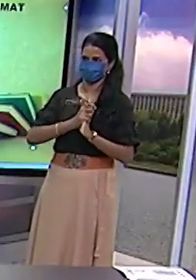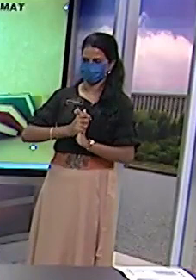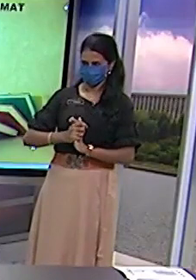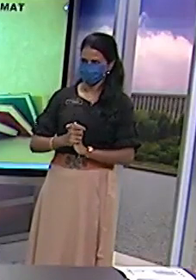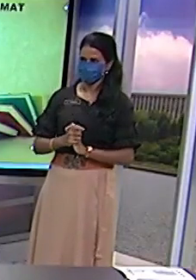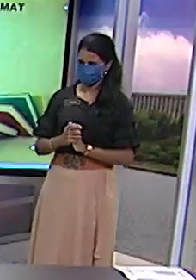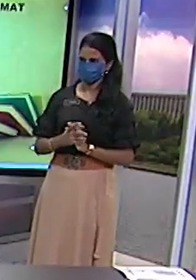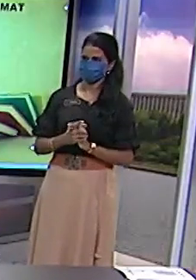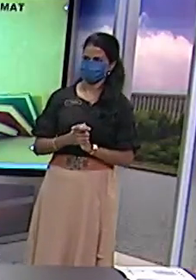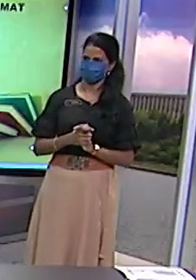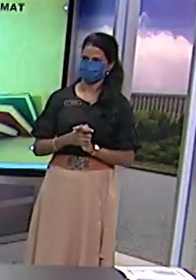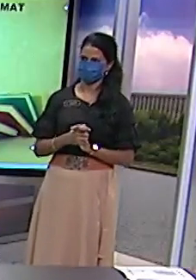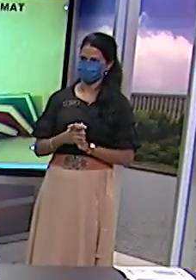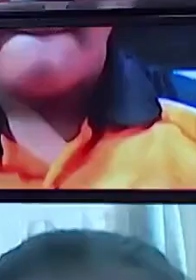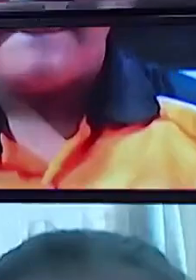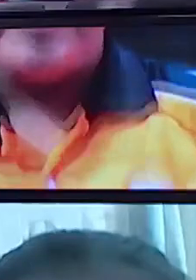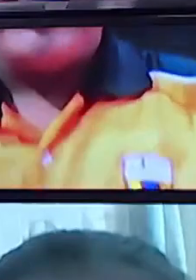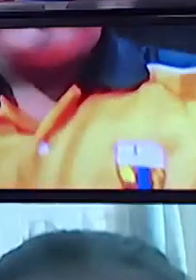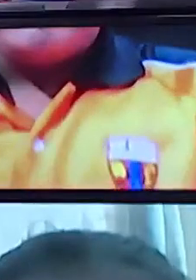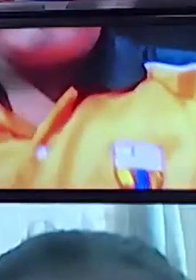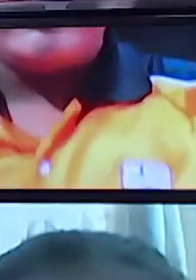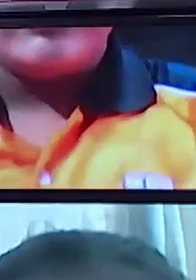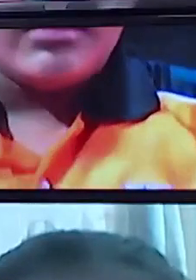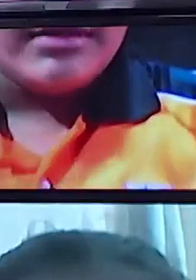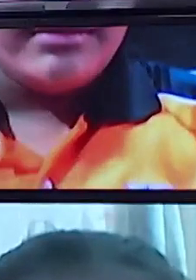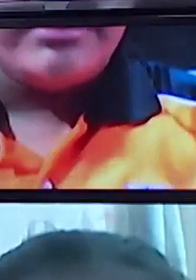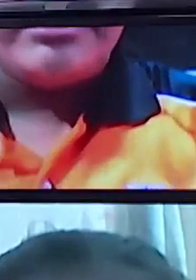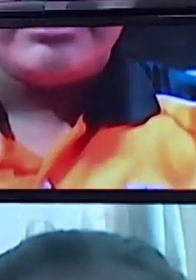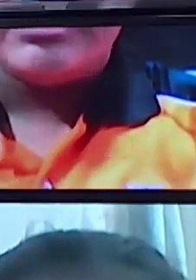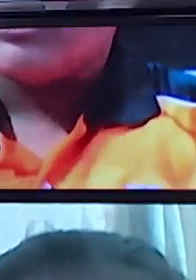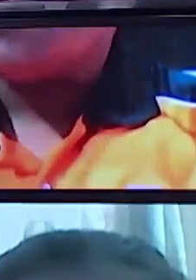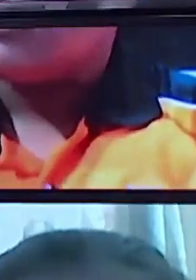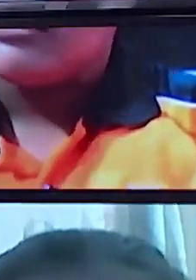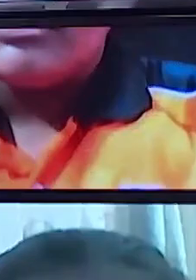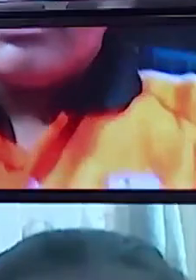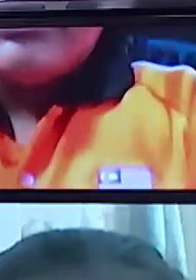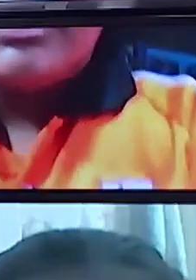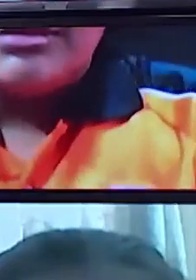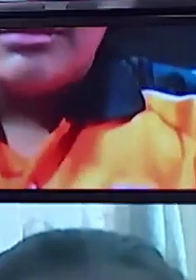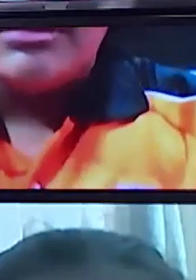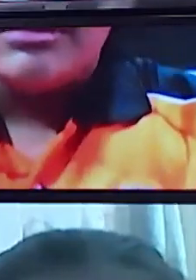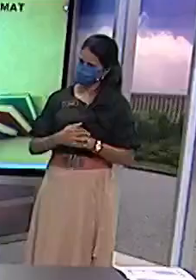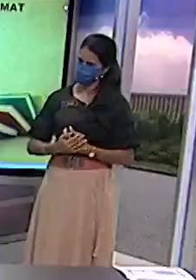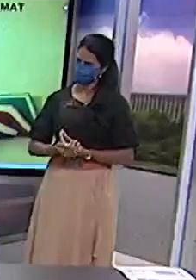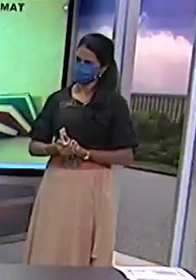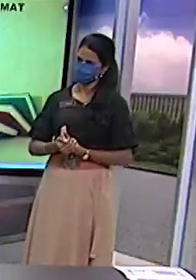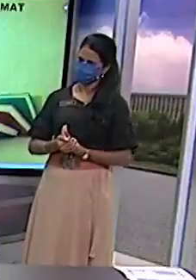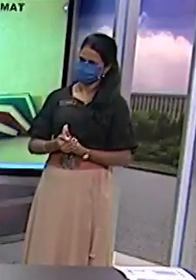masalah sosial. Ya. Yeah. Tekanan kerja. Tekanan kerja. Okey, yang tekanan itu masalah di sekolah. Sosial.